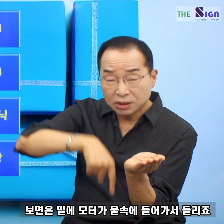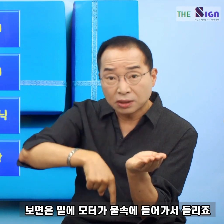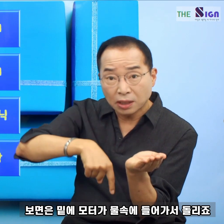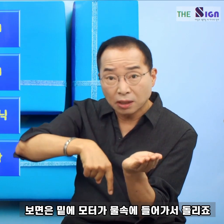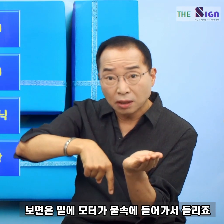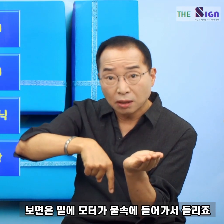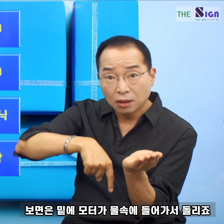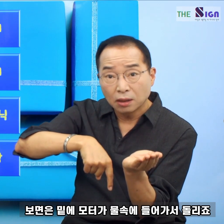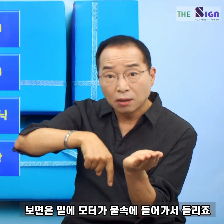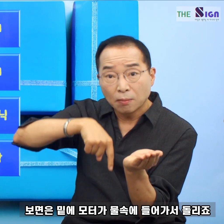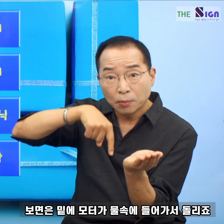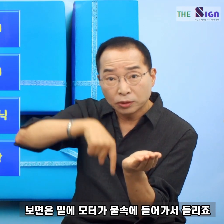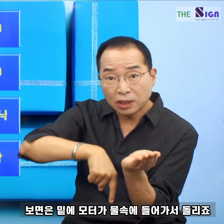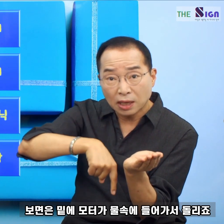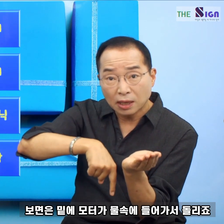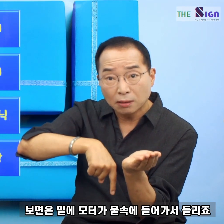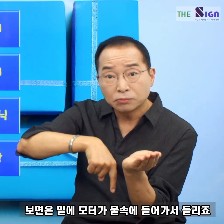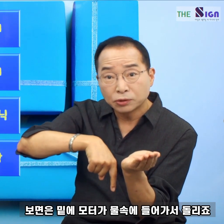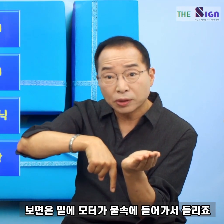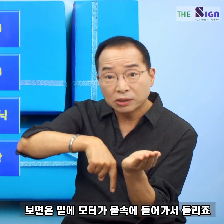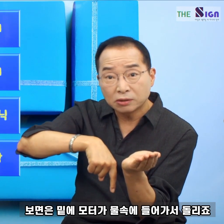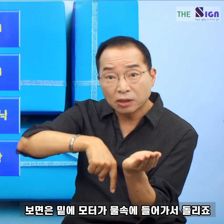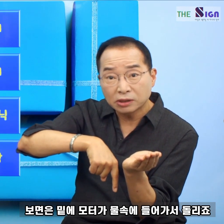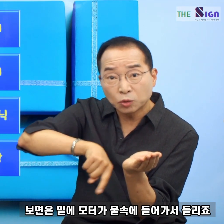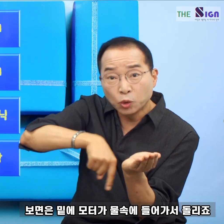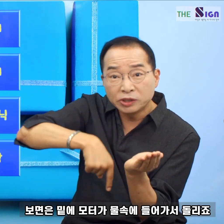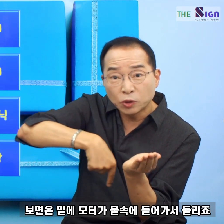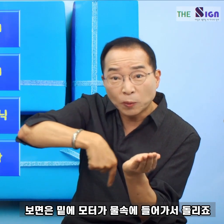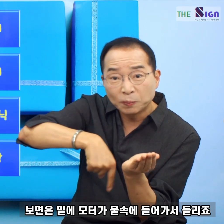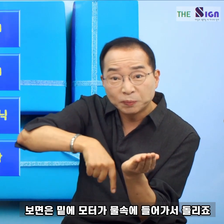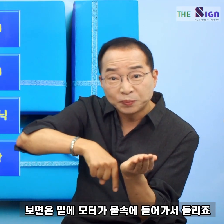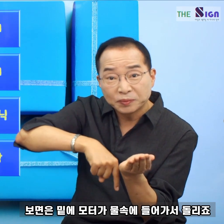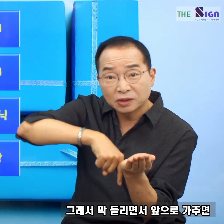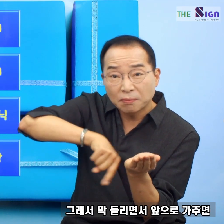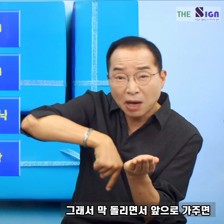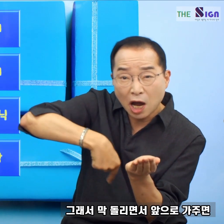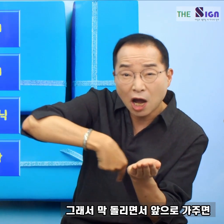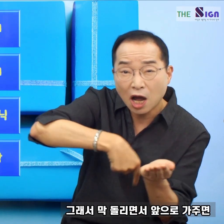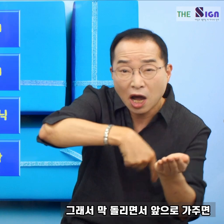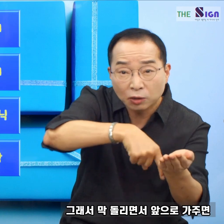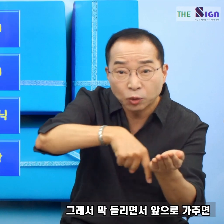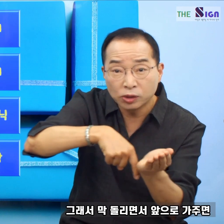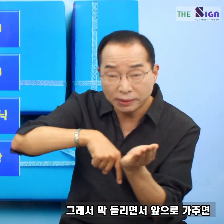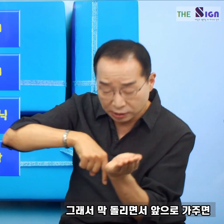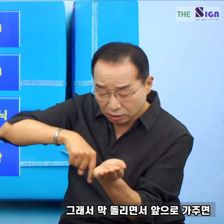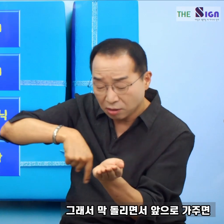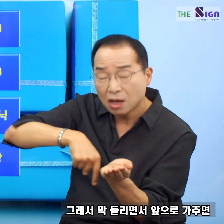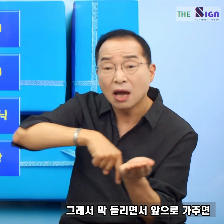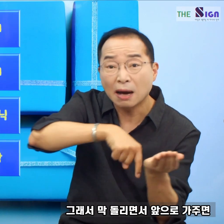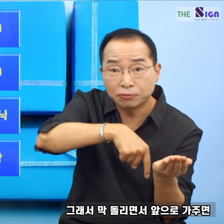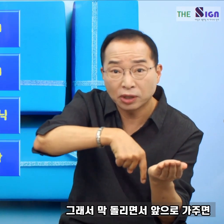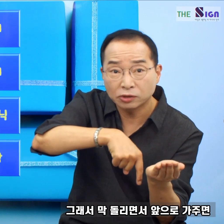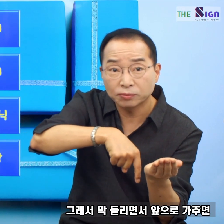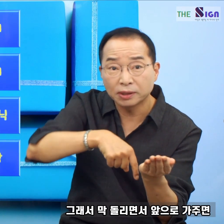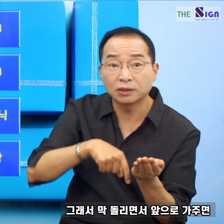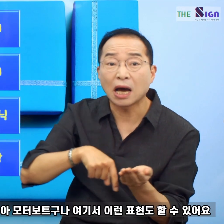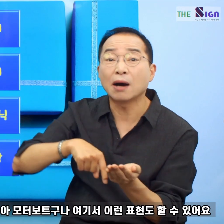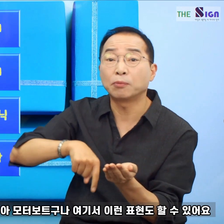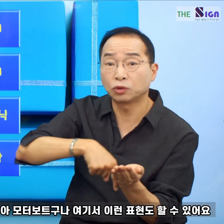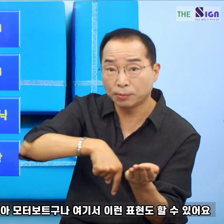밑에 모터가 물속에 들어가서 돌리죠. 그래서 막 돌리면서 앞으로 가주면은